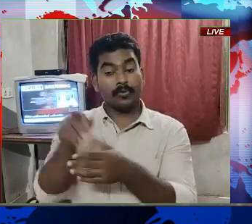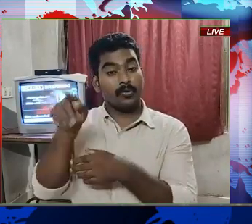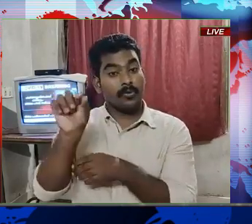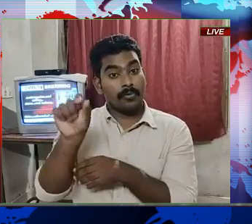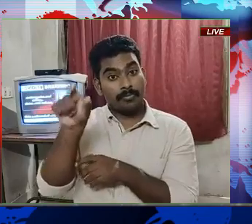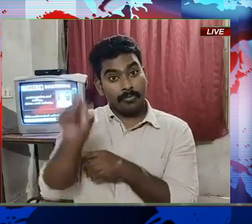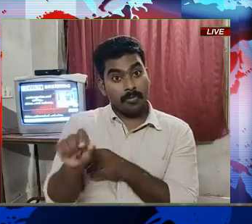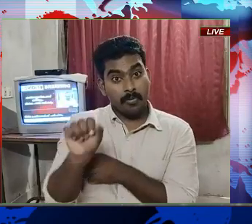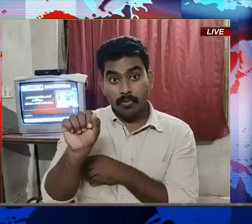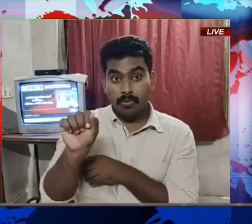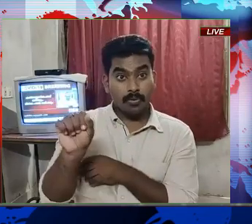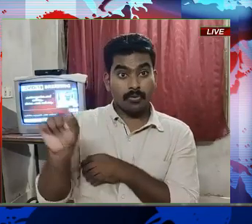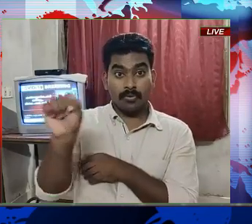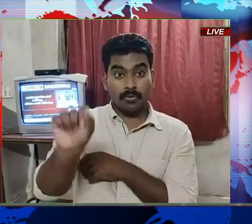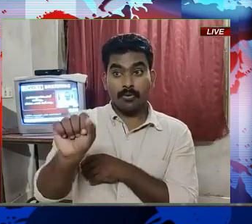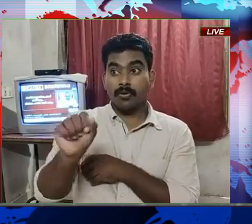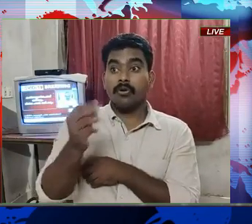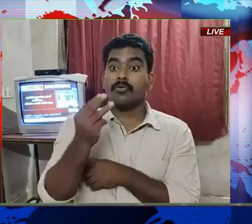പ്രത്യേക ഭയപ്പാടിൻ്റെ